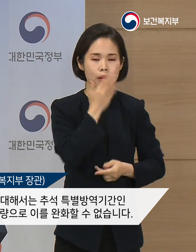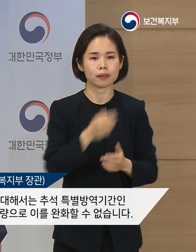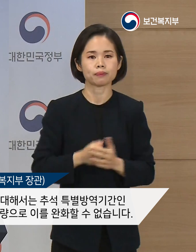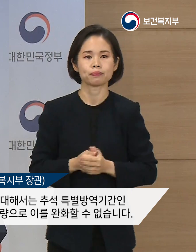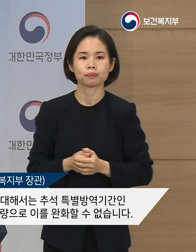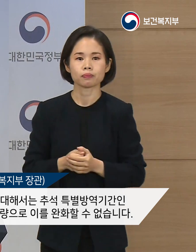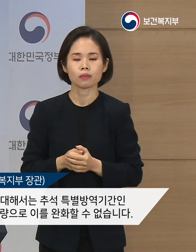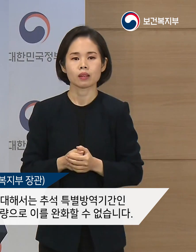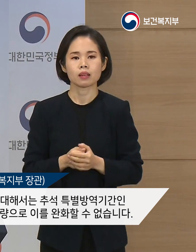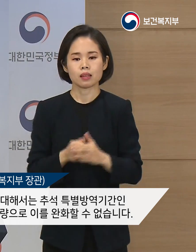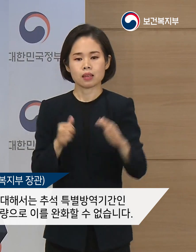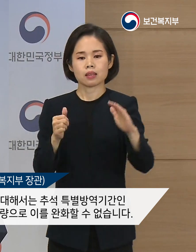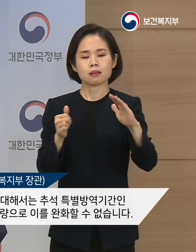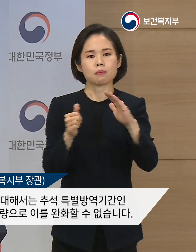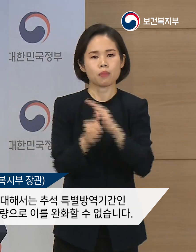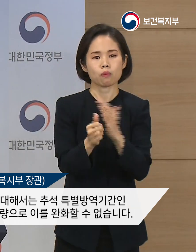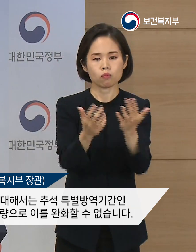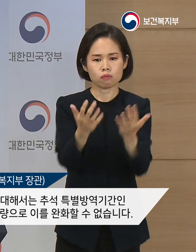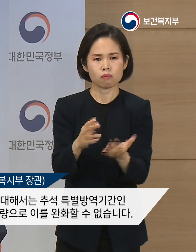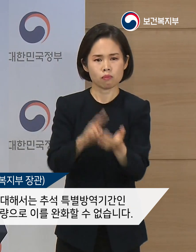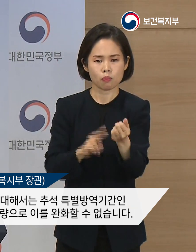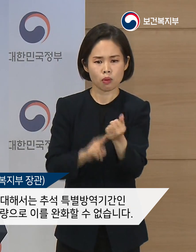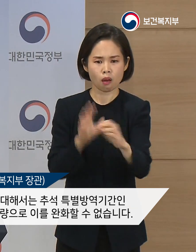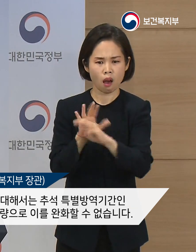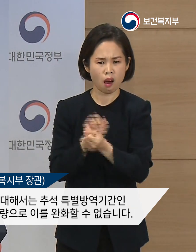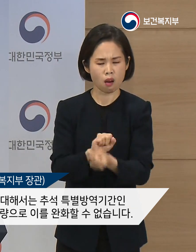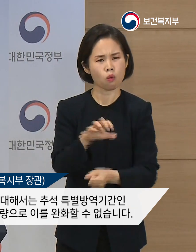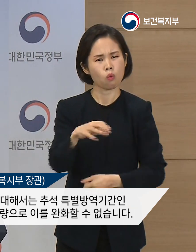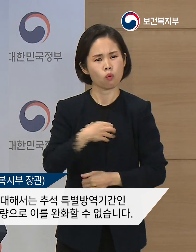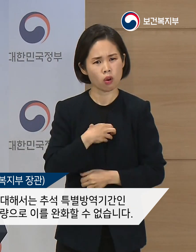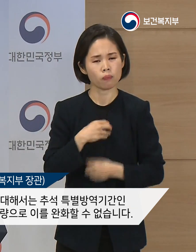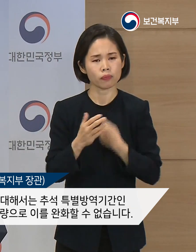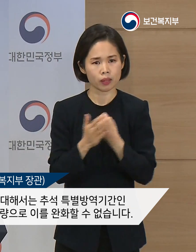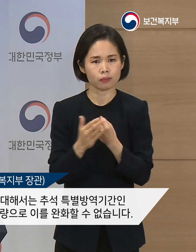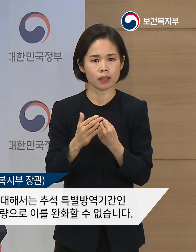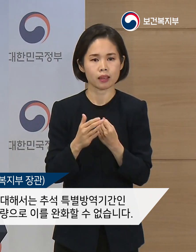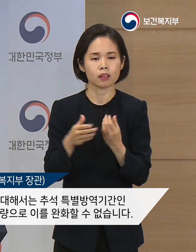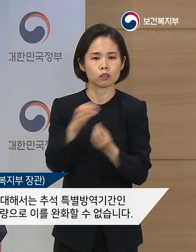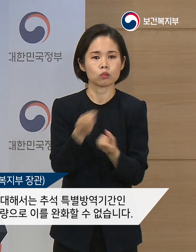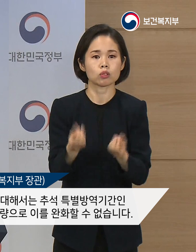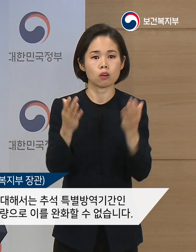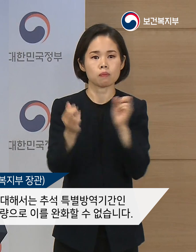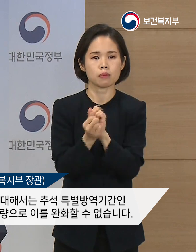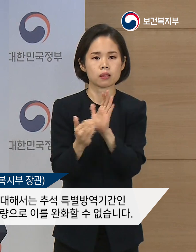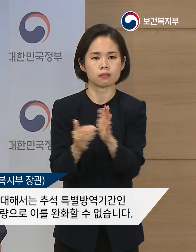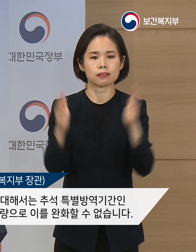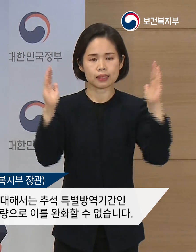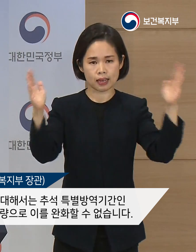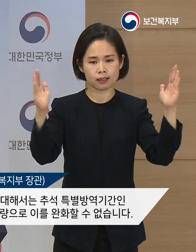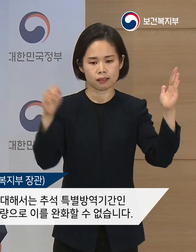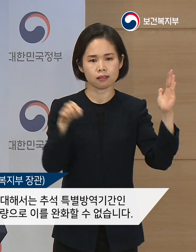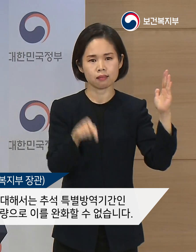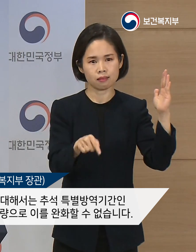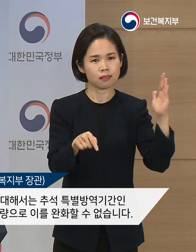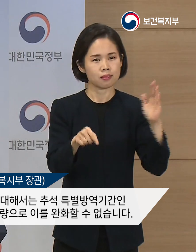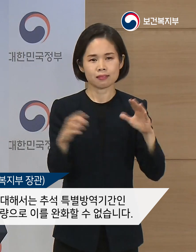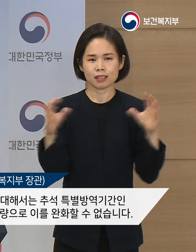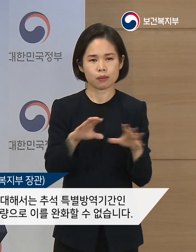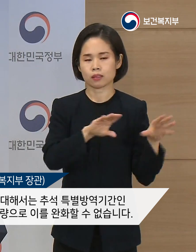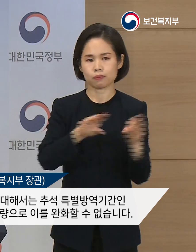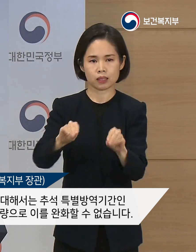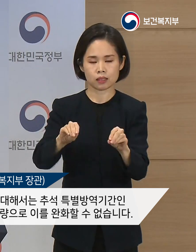집단 감염이 이어지고 있는 방문 판매업에 대해서는 추석 특별 방역기간인 2주 동안 집합금지가